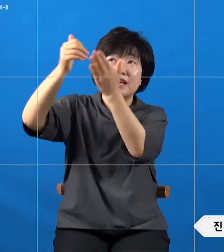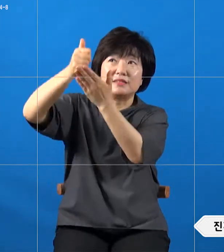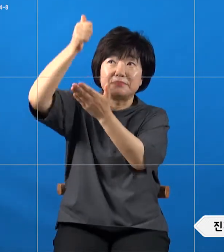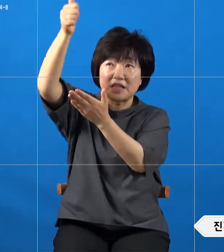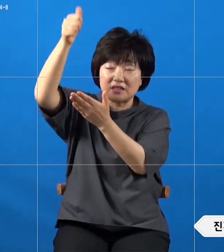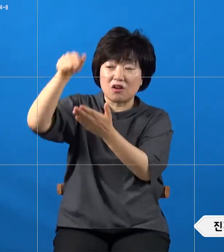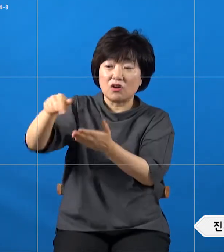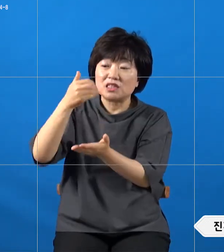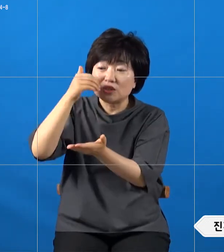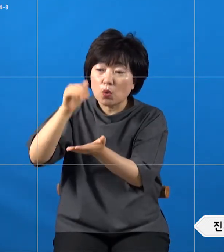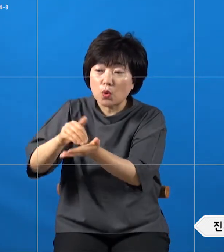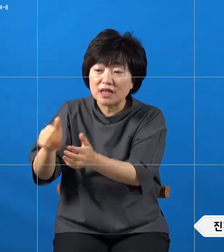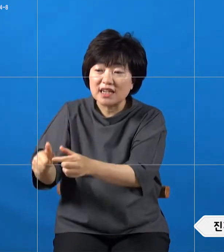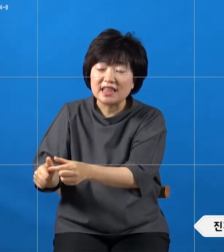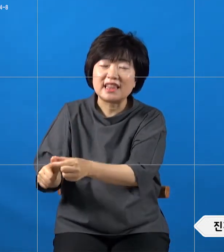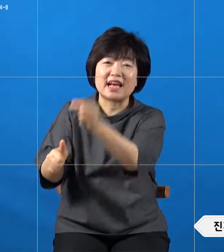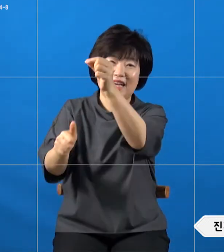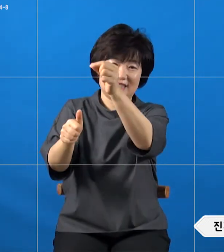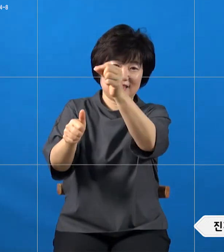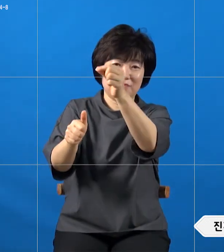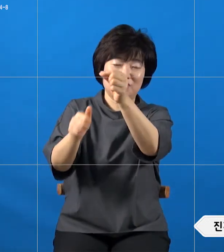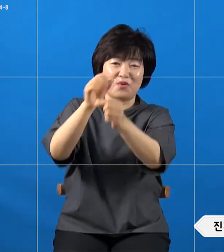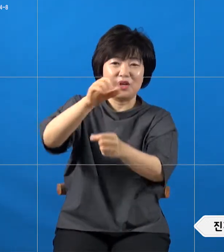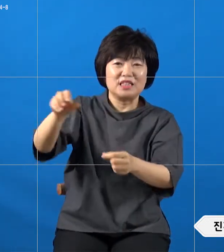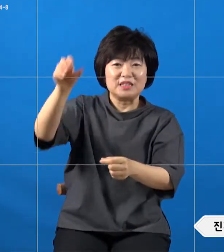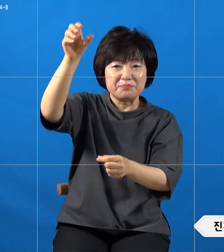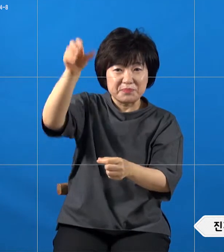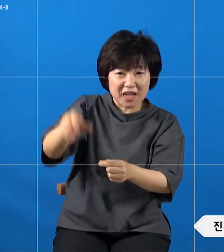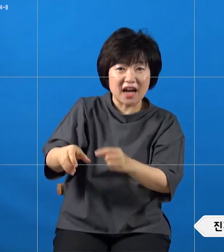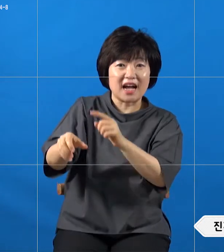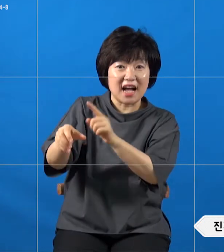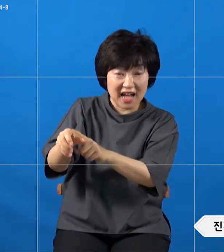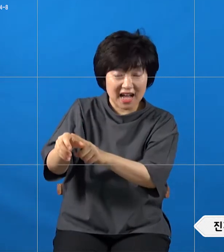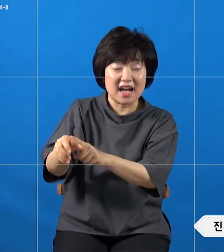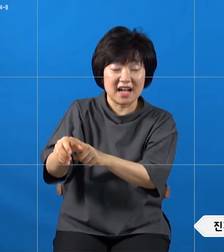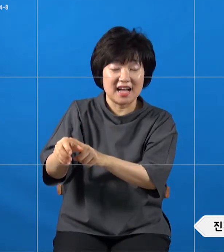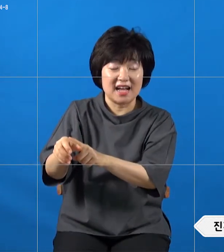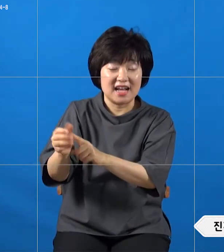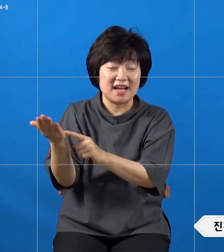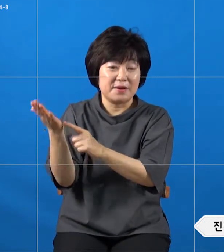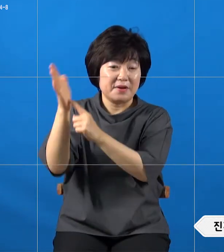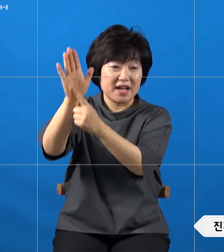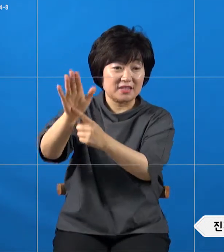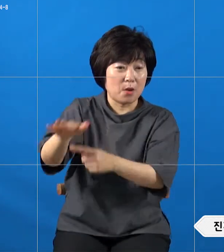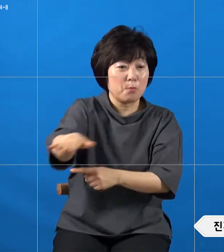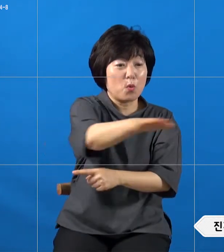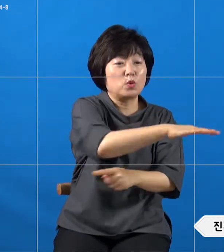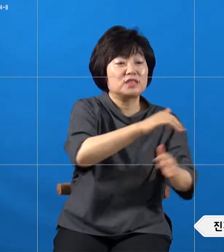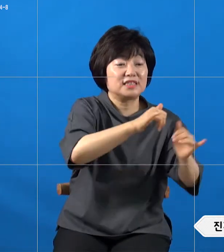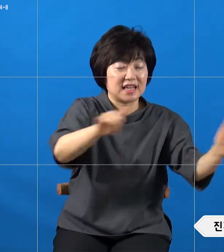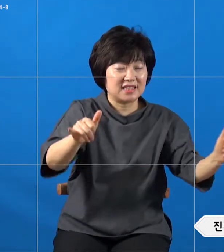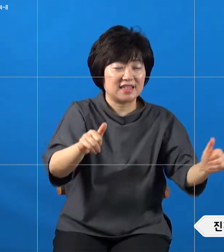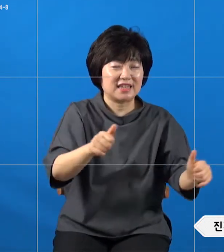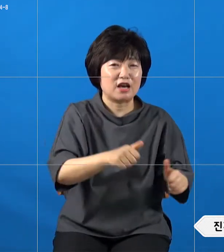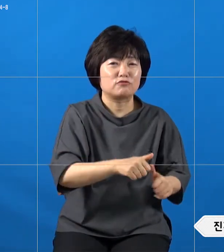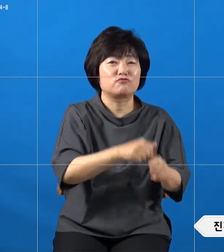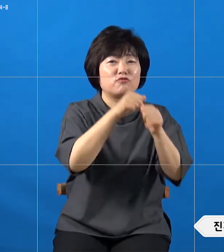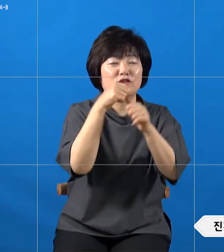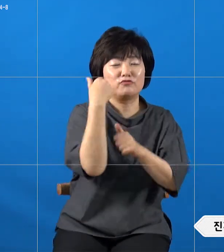택하심으로 십자가로 모든 자들에게 구원이 되시는 가장 중요하고